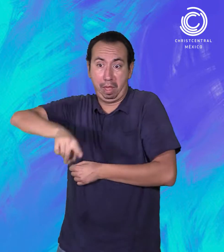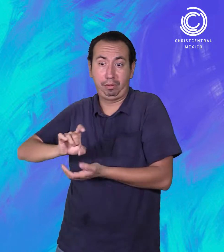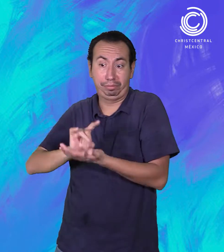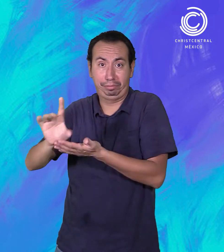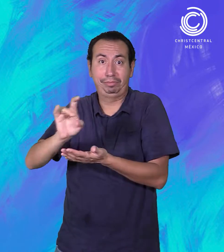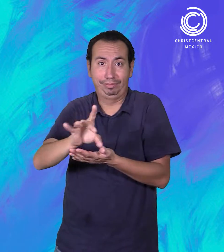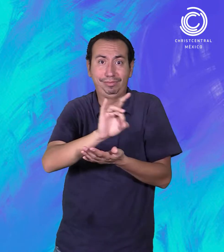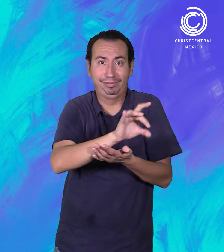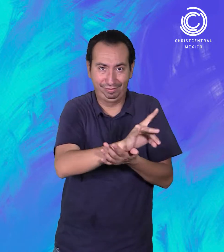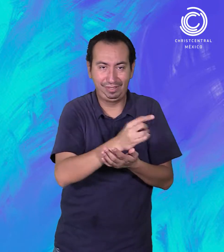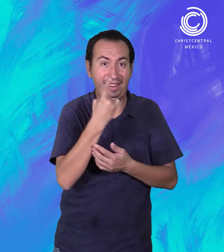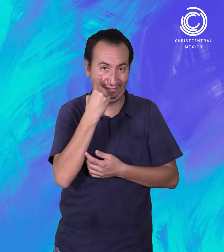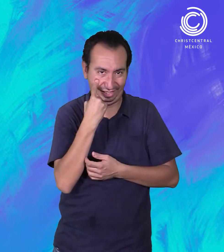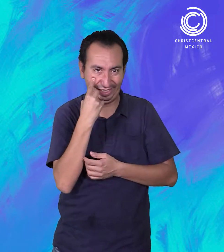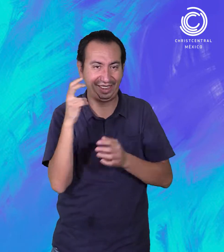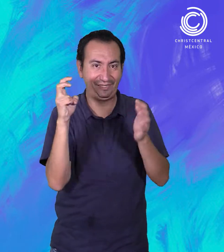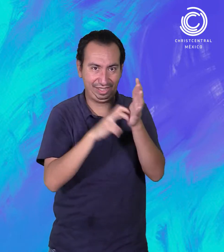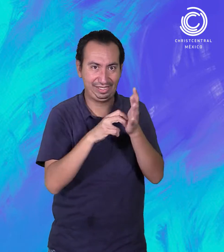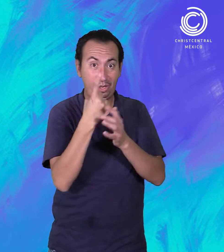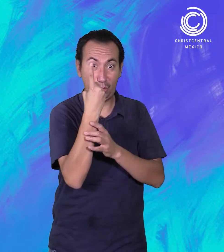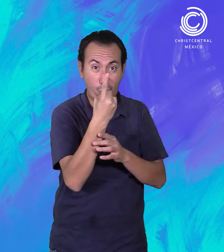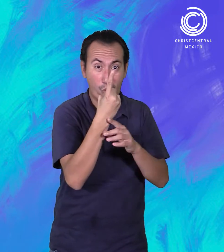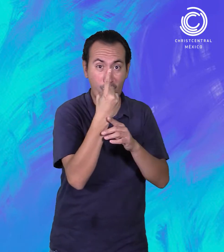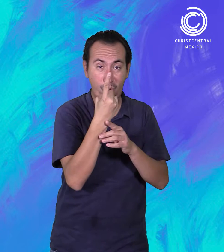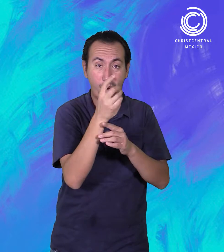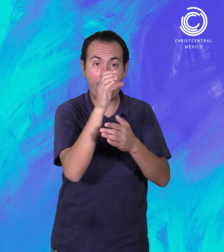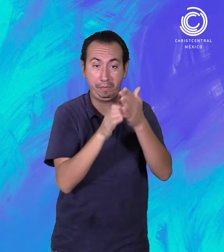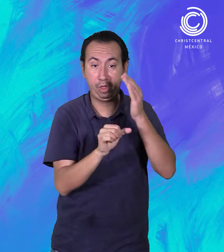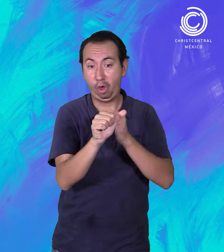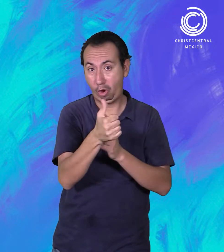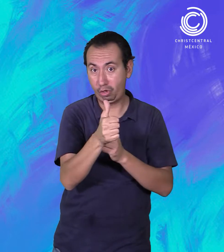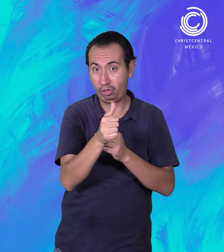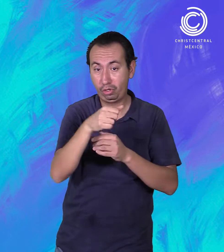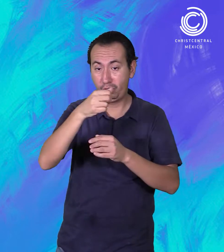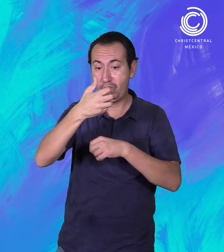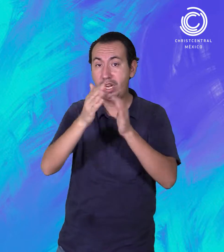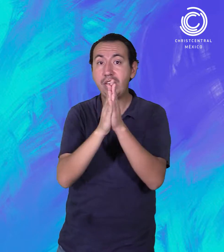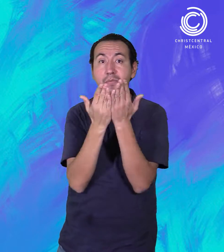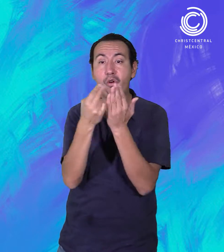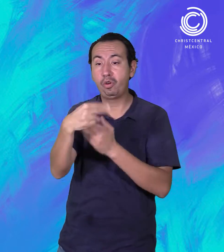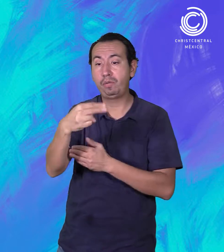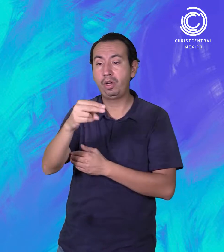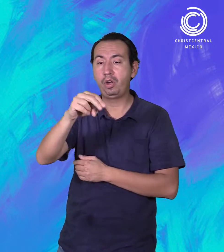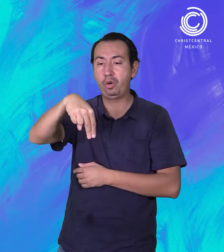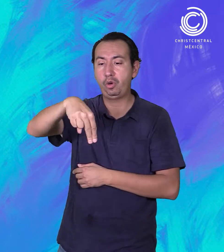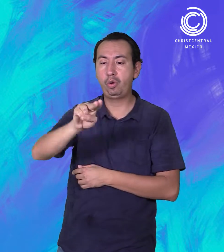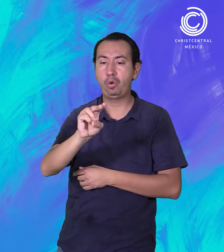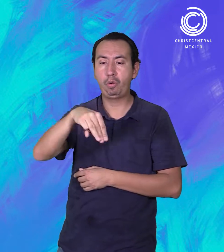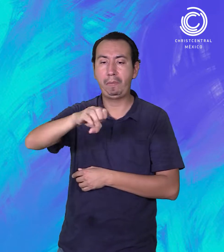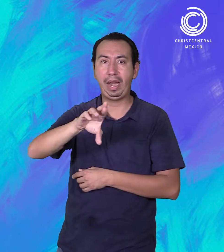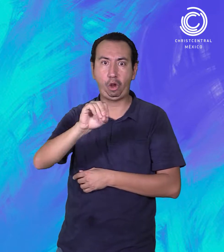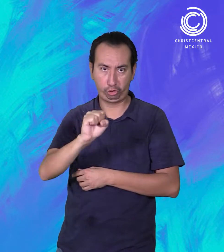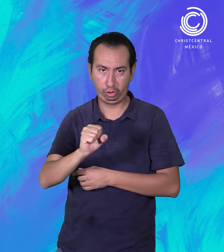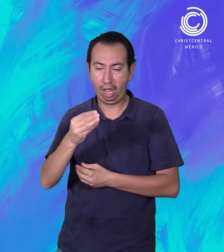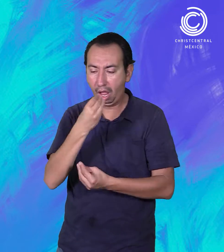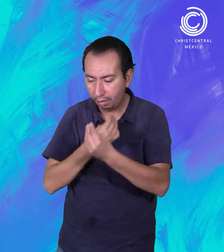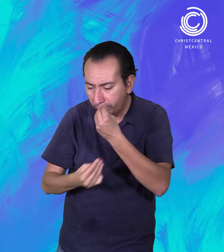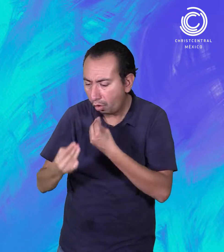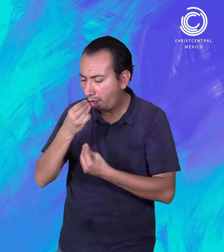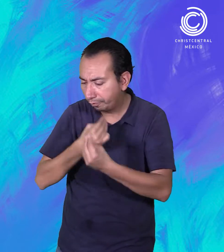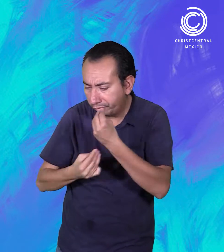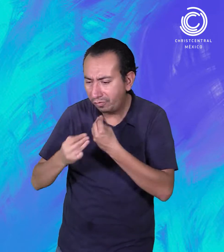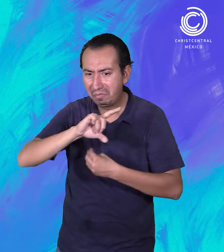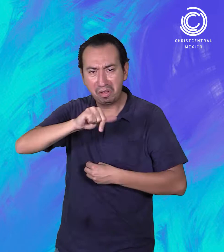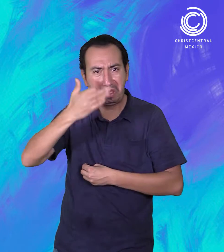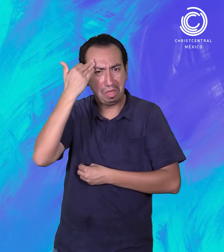mandaba. Pero fíjense por favor, versículo 1 del capítulo 11 del libro de Números. Y aconteció que el pueblo se quejó a oídos de